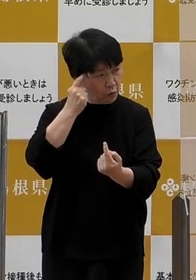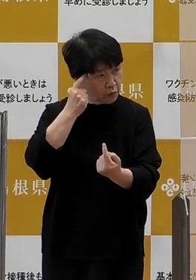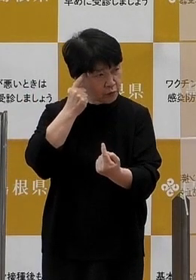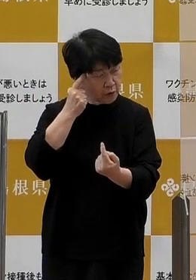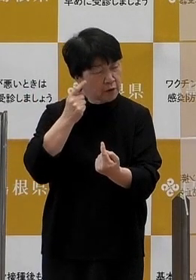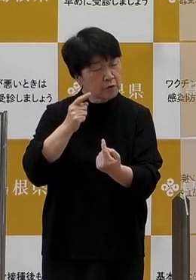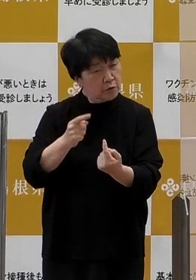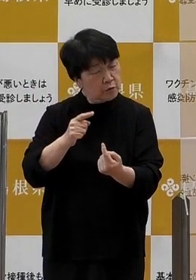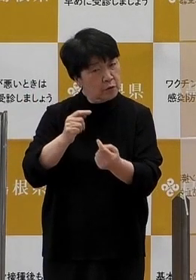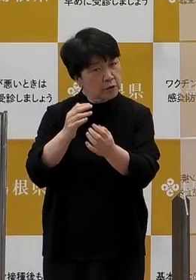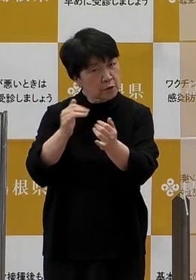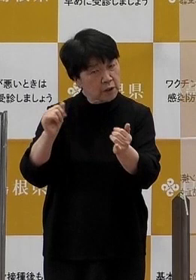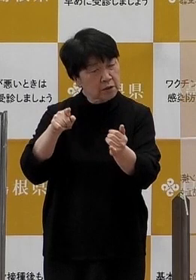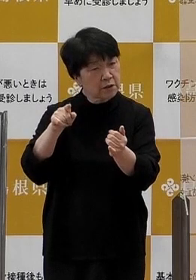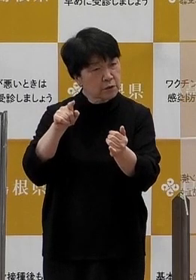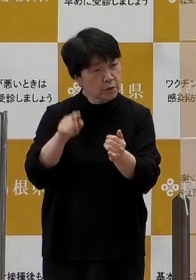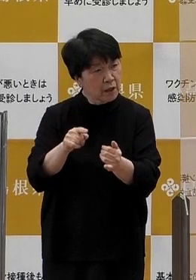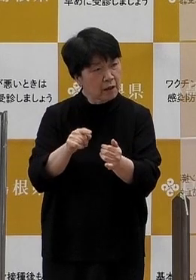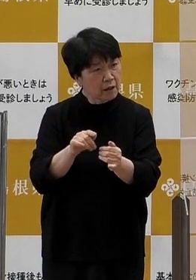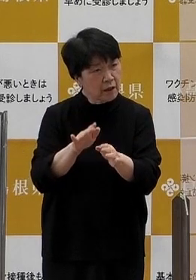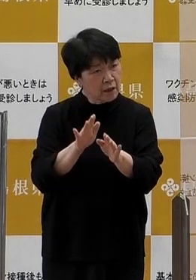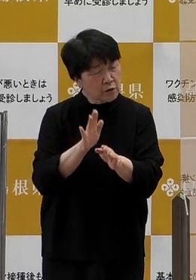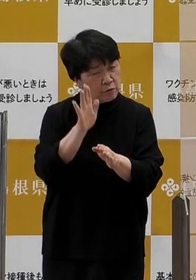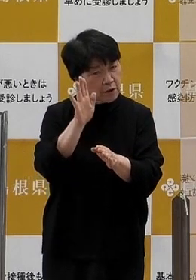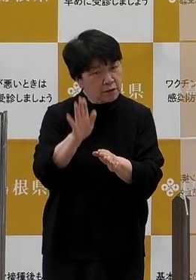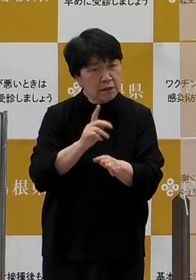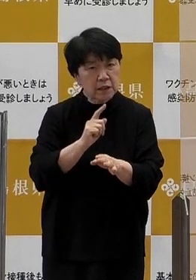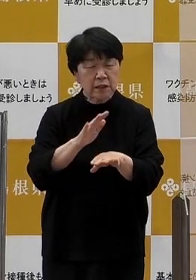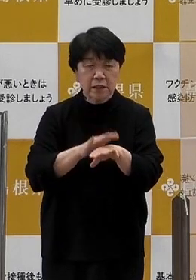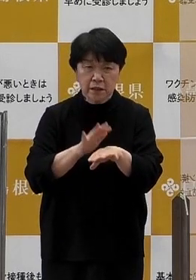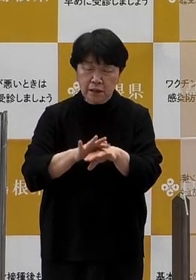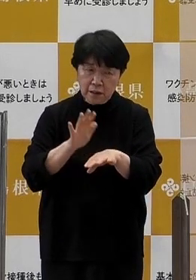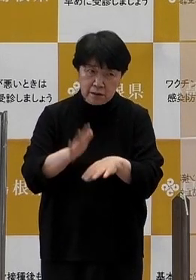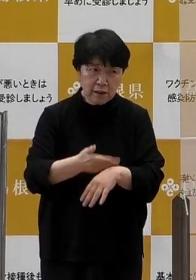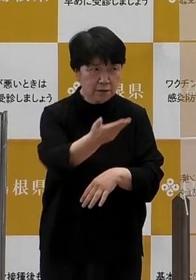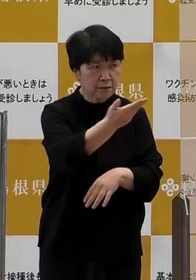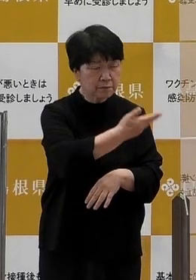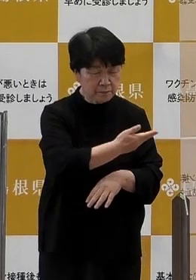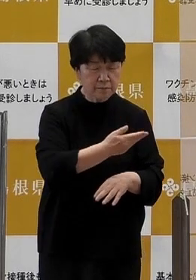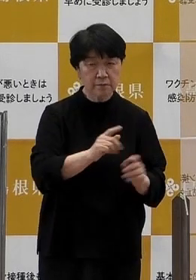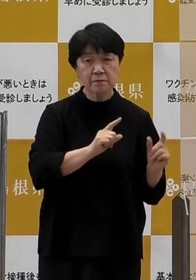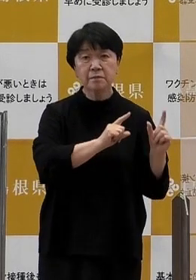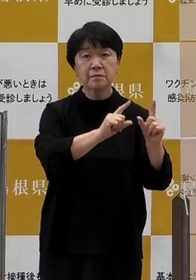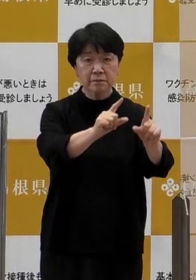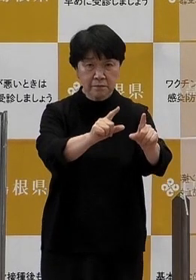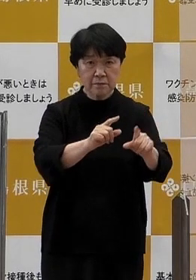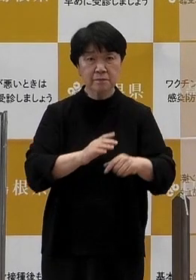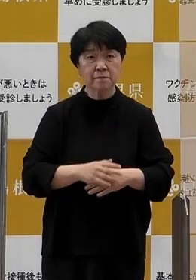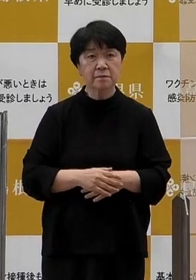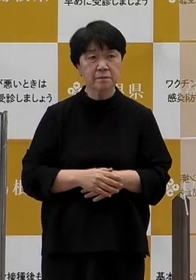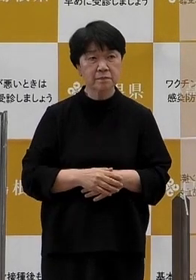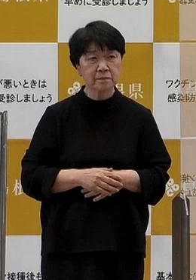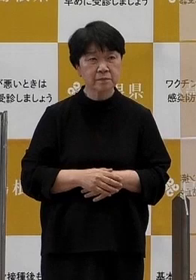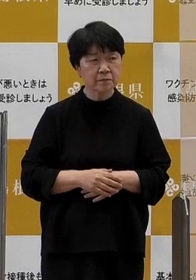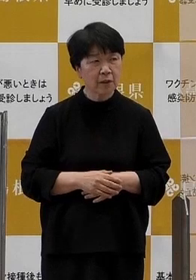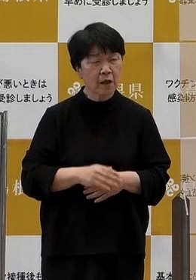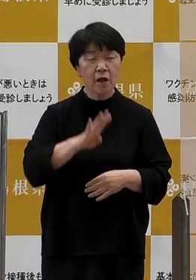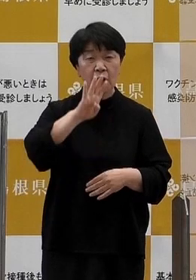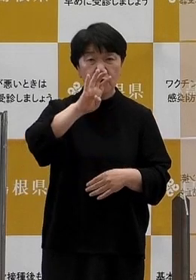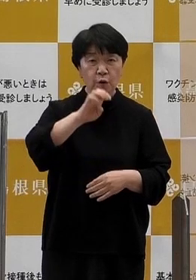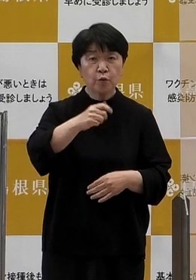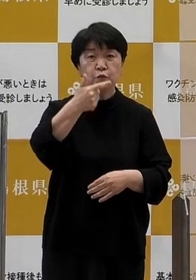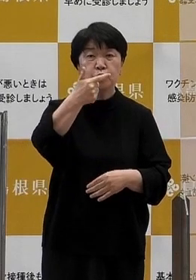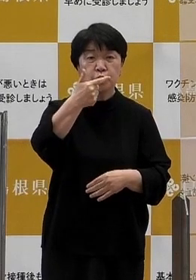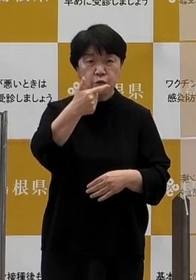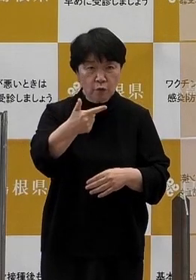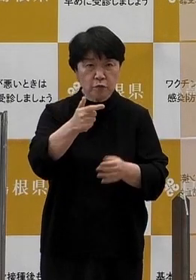はご遠慮くださいというふうな呼びかけをされるのか。 まず一つ、あの46都道府県の住民